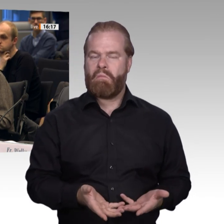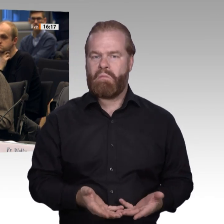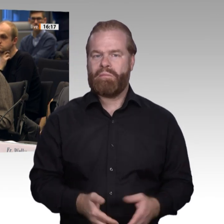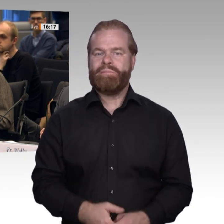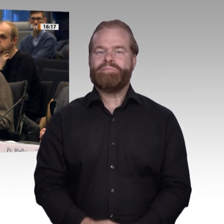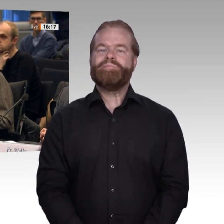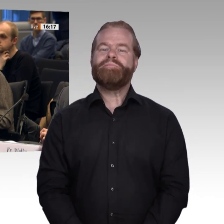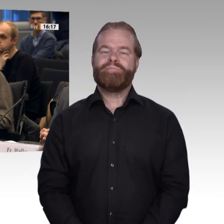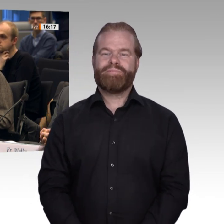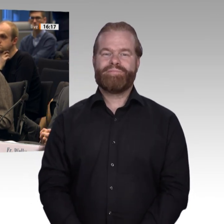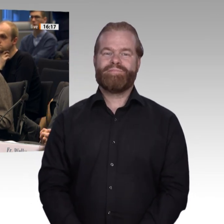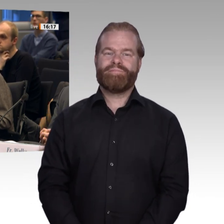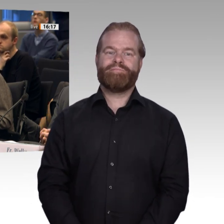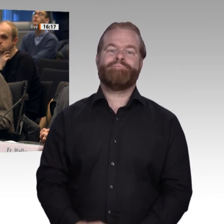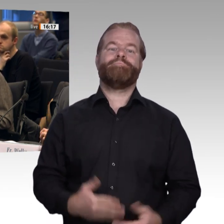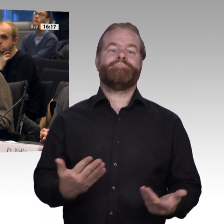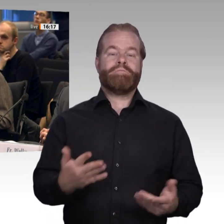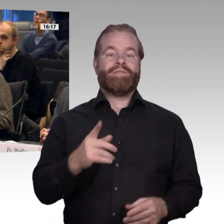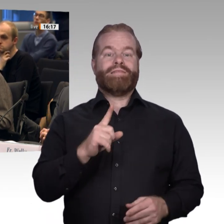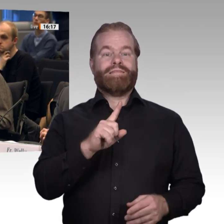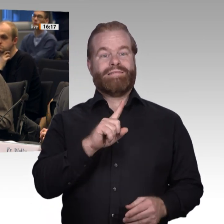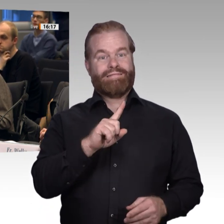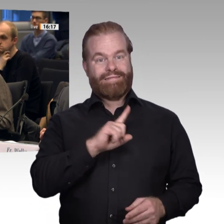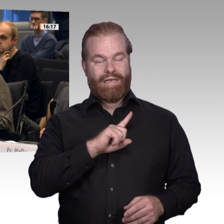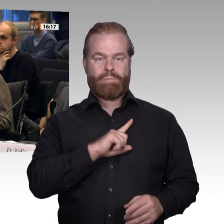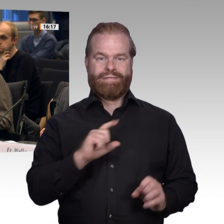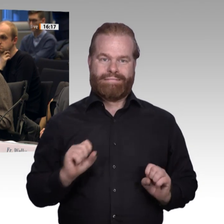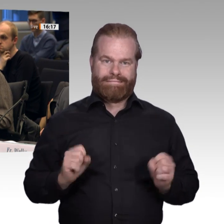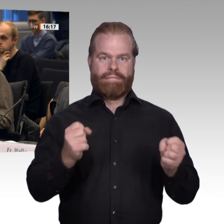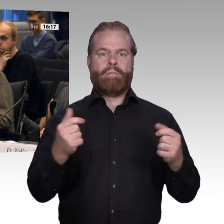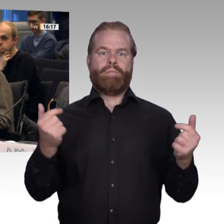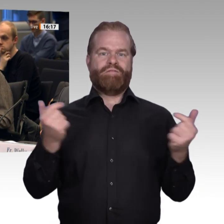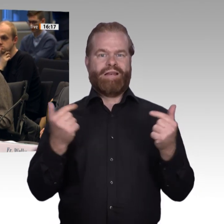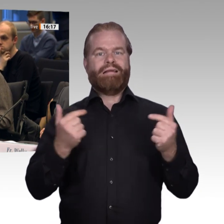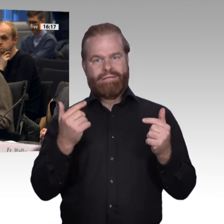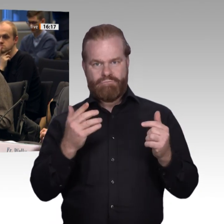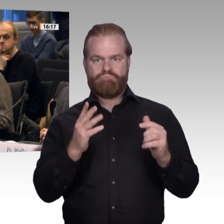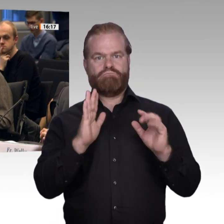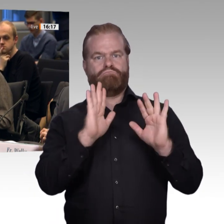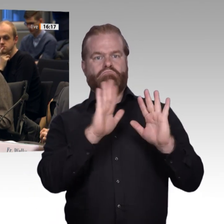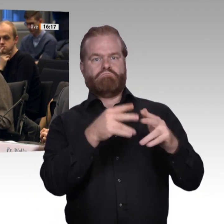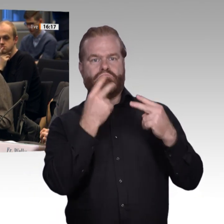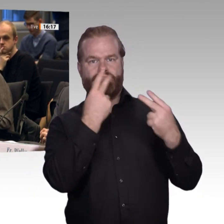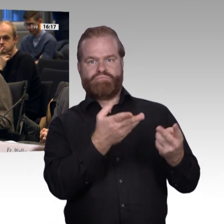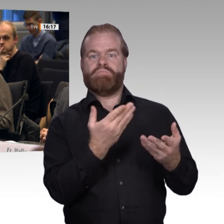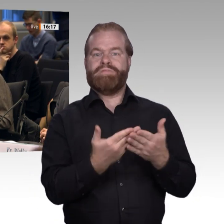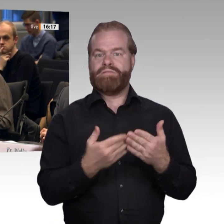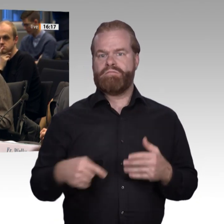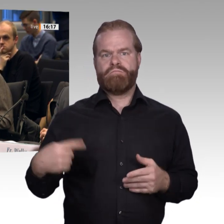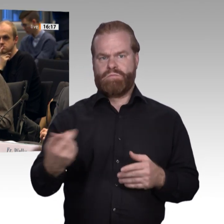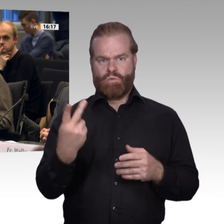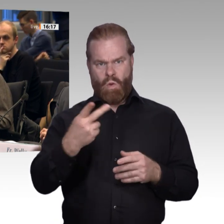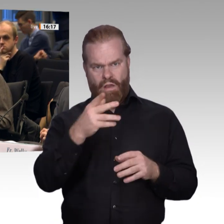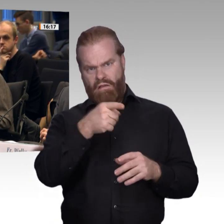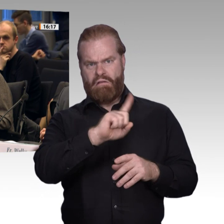hier schon mehrfach gehört. Sie haben die Wahl, ob sie diese Pflege selber erbringen oder eine Einrichtung überlassen und stattdessen einen